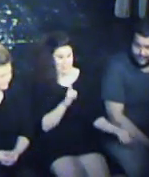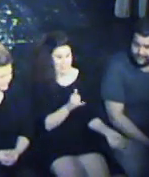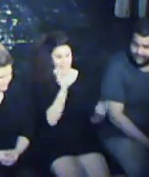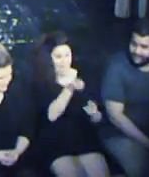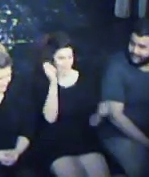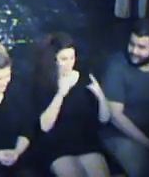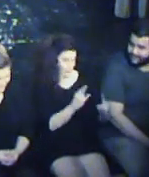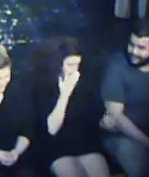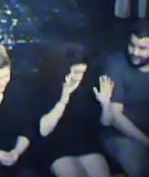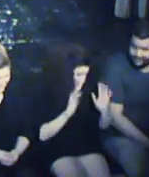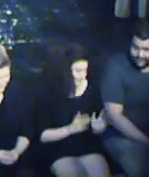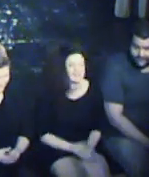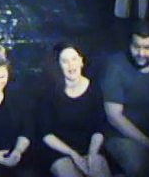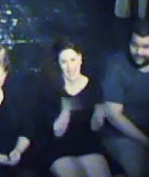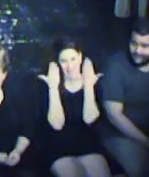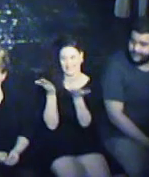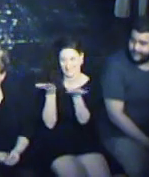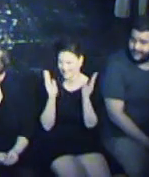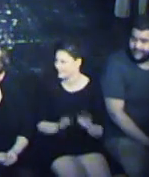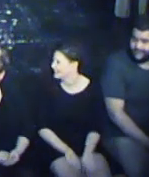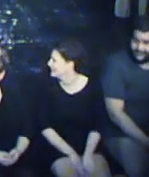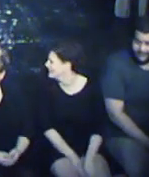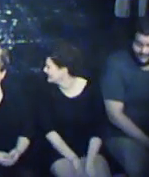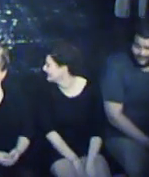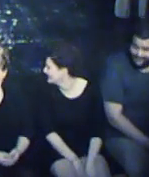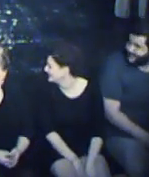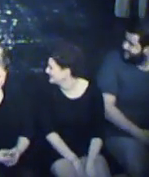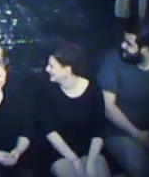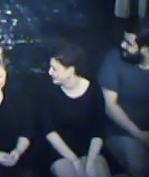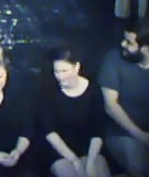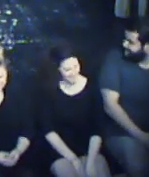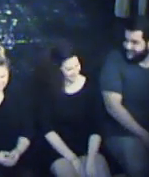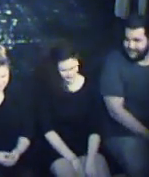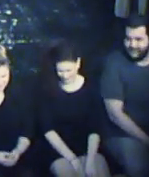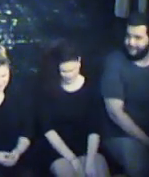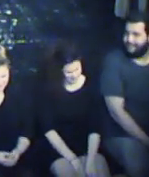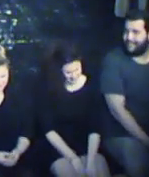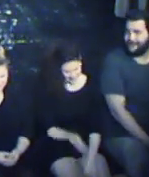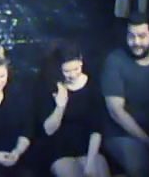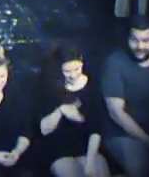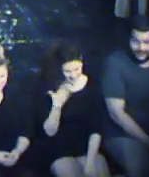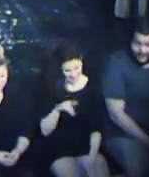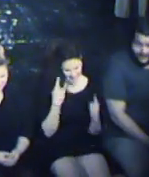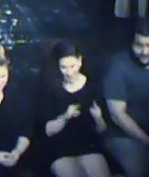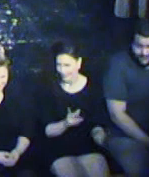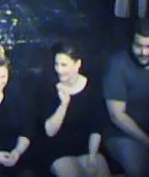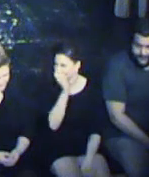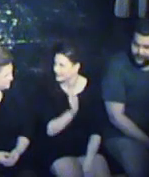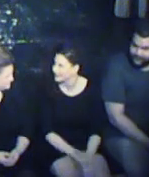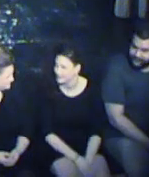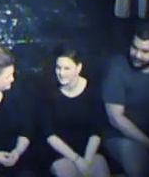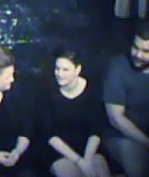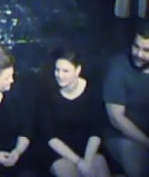bosques. Ahí está el hada de los bosques. ¡Uy, el hada!